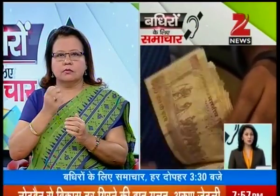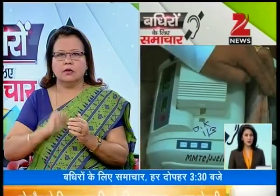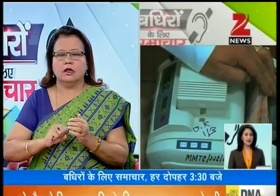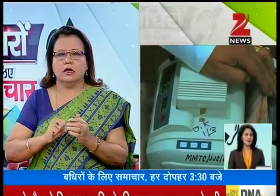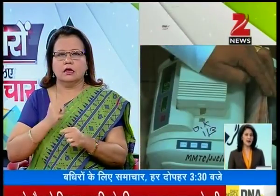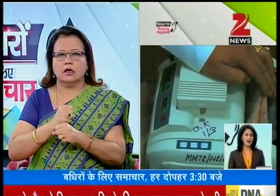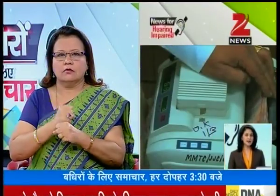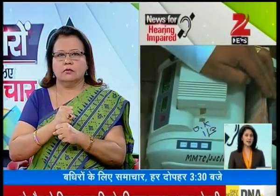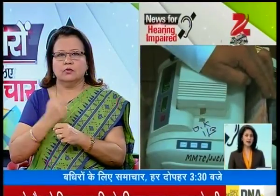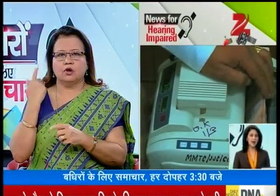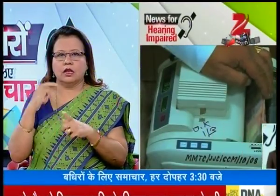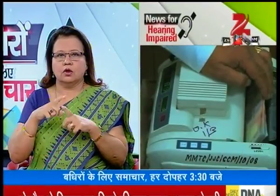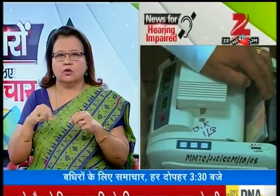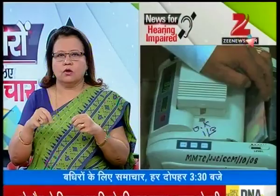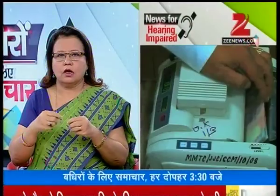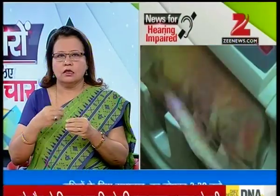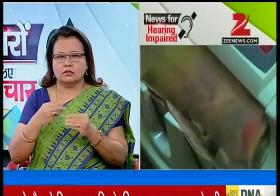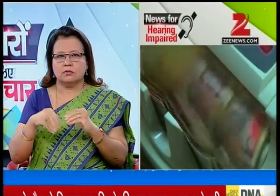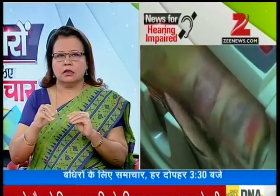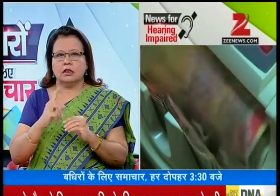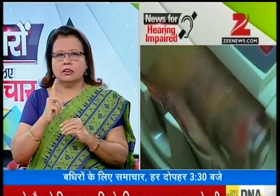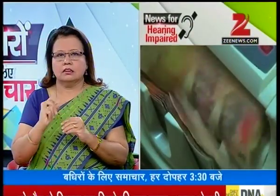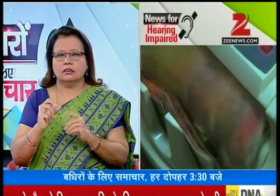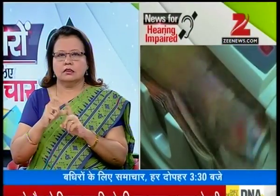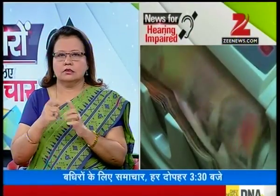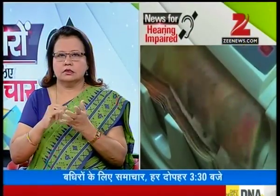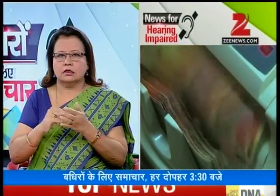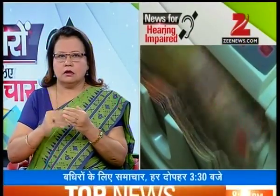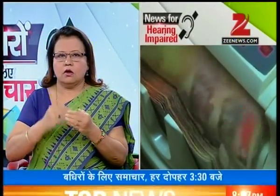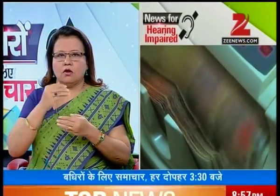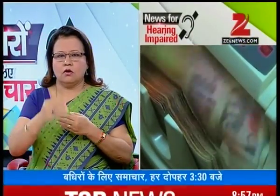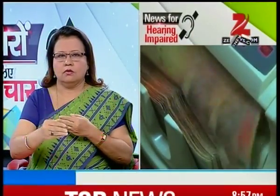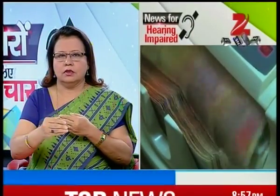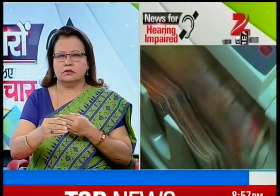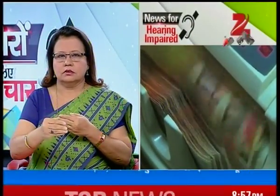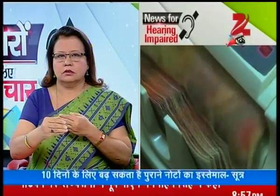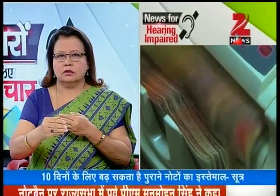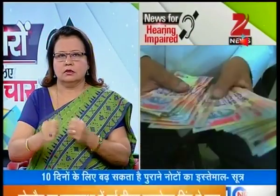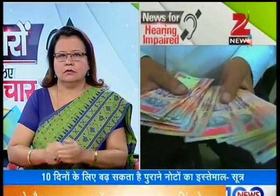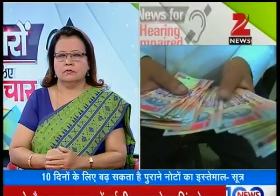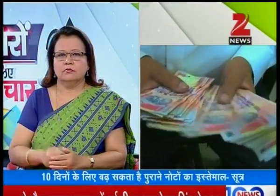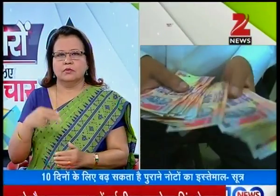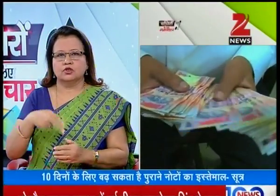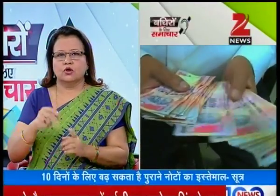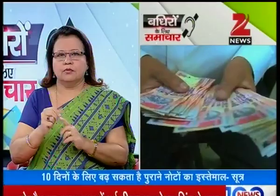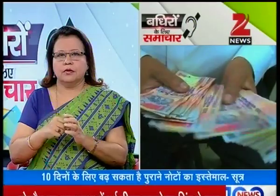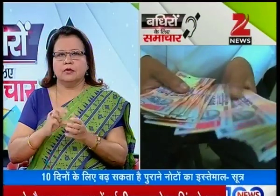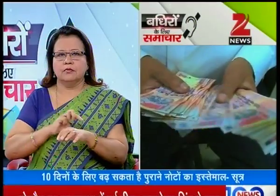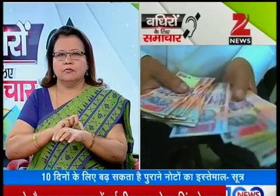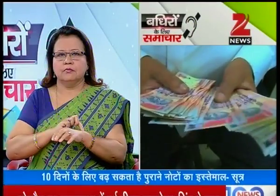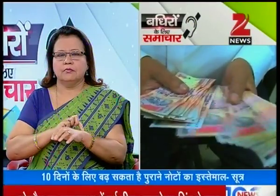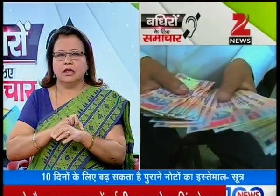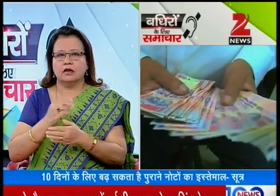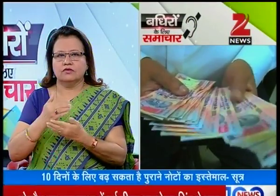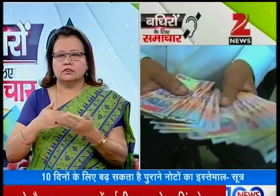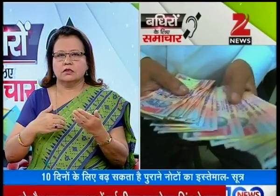बीच सूत्रों से खबर है कि सरकार पुराने नोटों के इस्तेमाल को 10 दिनों के लिए और बढ़ा सकती है पेट्रोल पंप